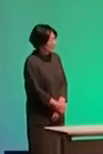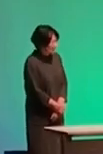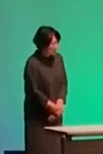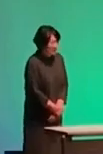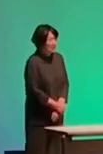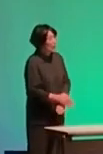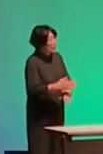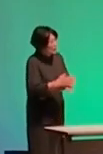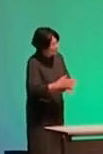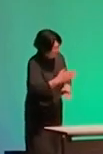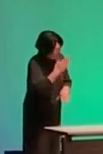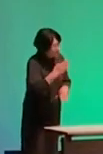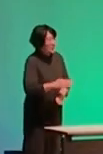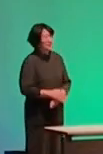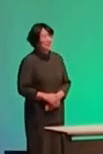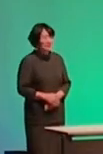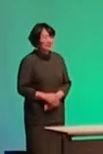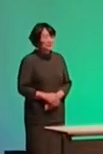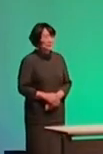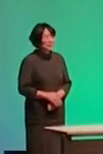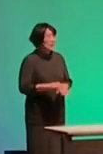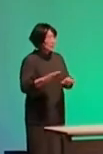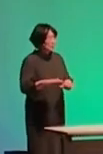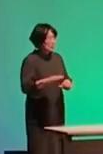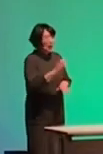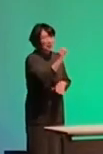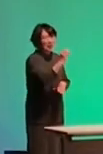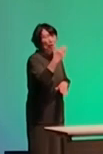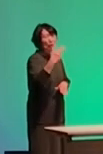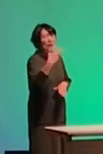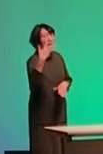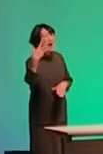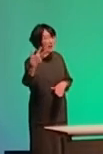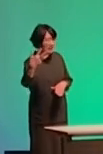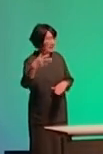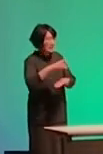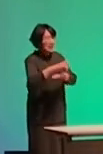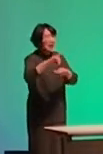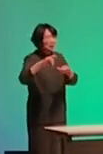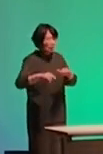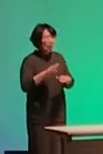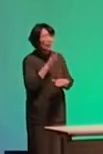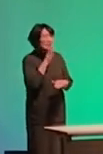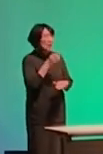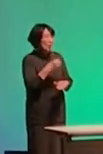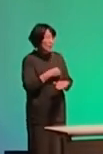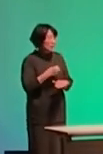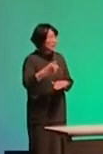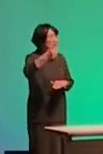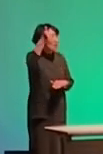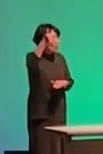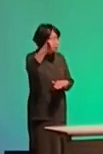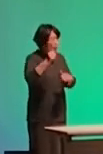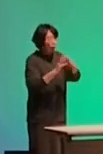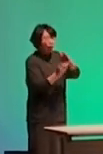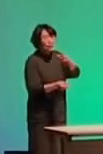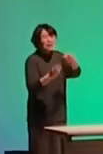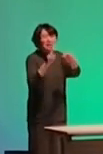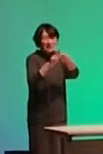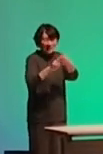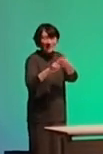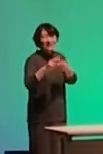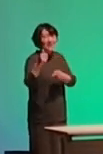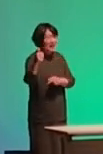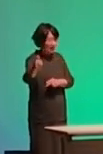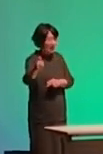皆さん本当にありがとうございました。それではここで078企画の実行委員長でいらっしゃる藤井忠信さんから